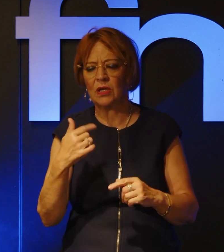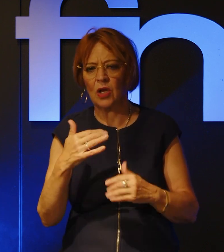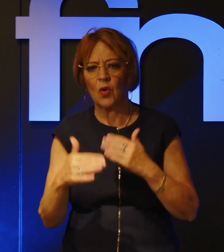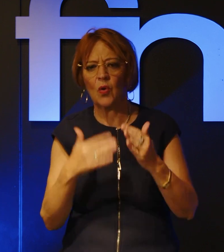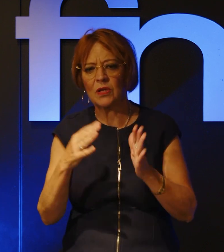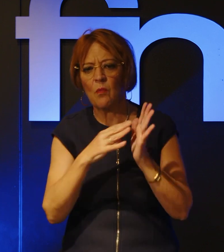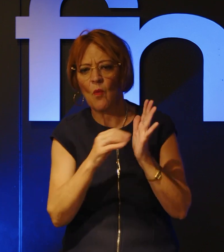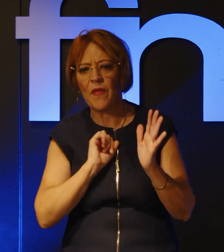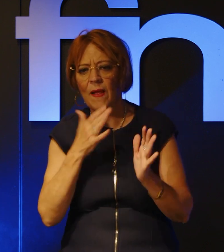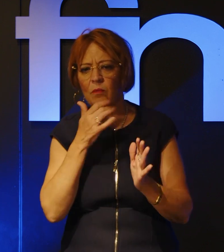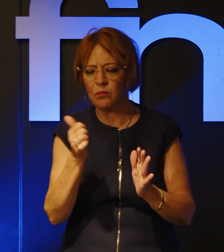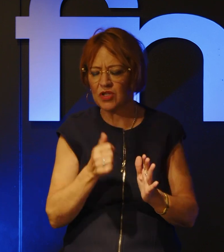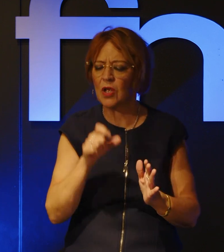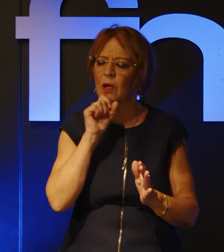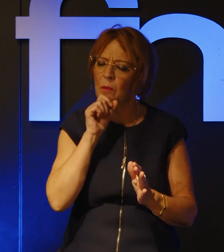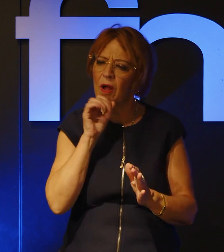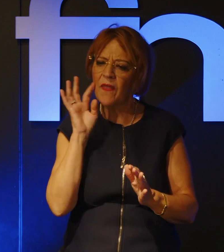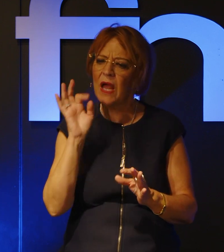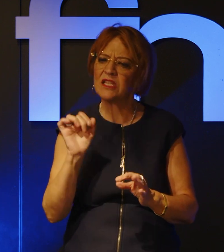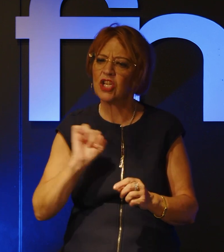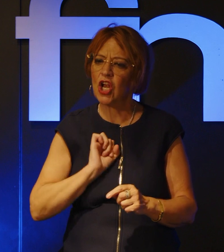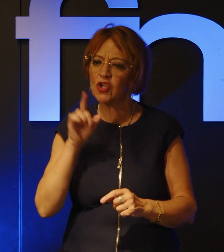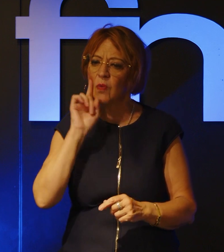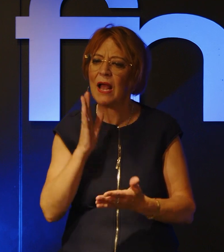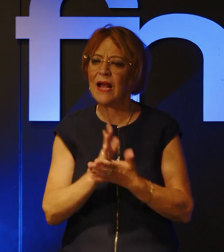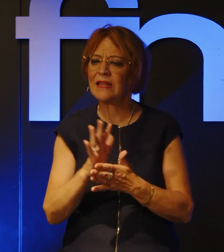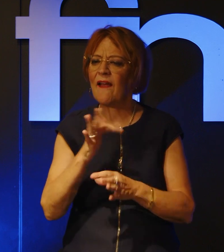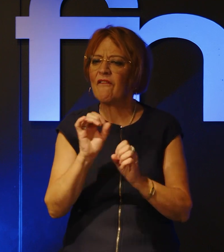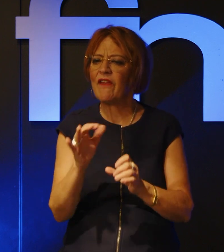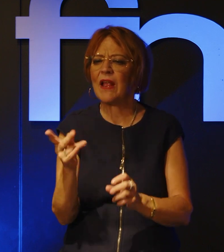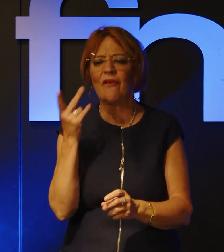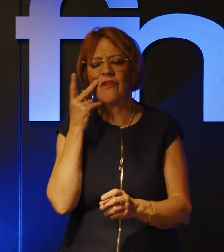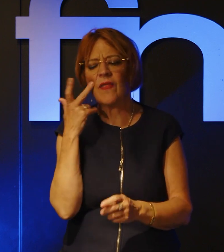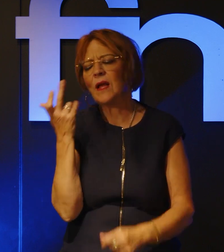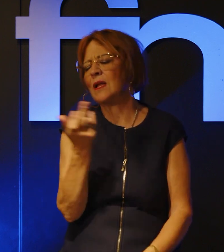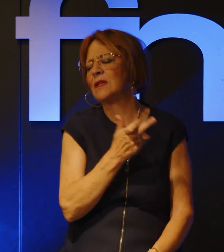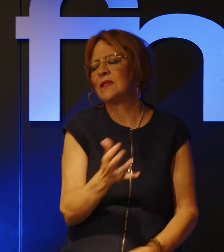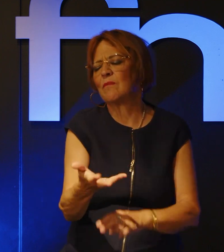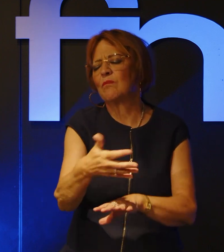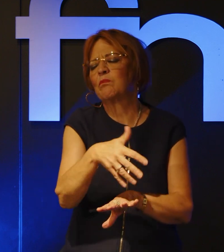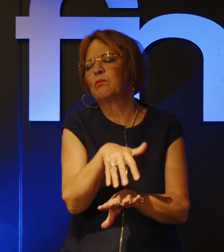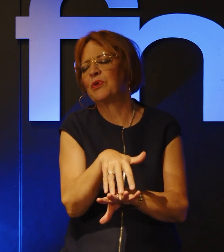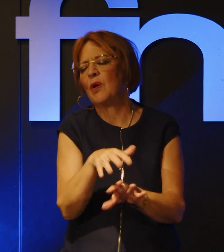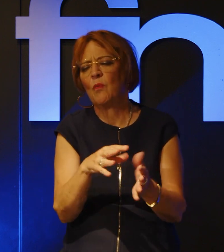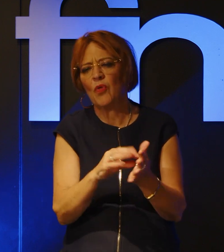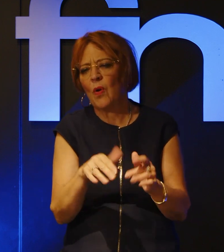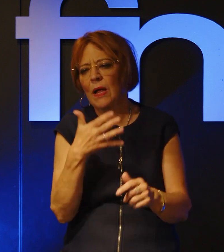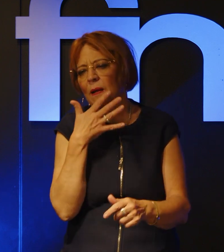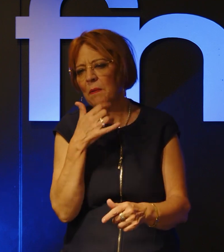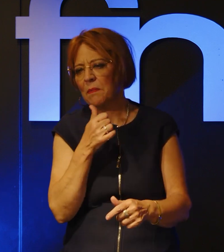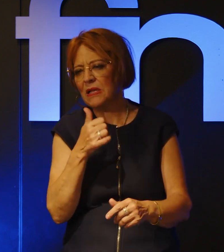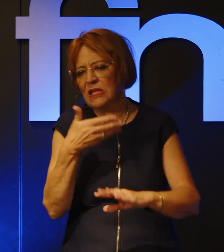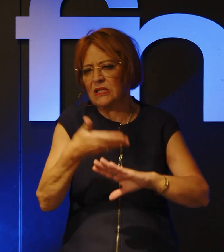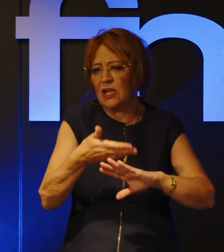dentro de um arquétipo de beleza e podemos estar assim nós mulheres até ao final da vida estos sempre a encaixar no arquétipo qualquer de beleza